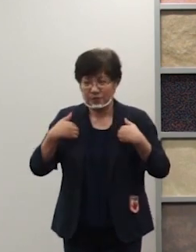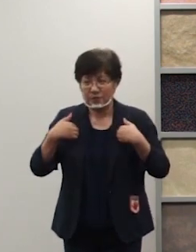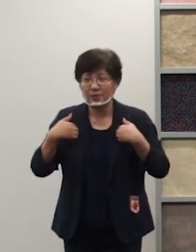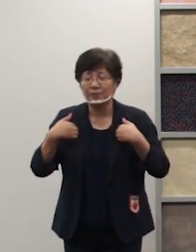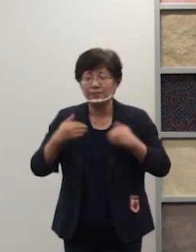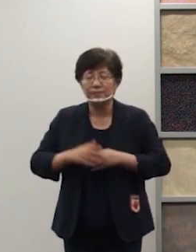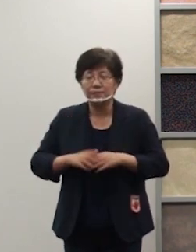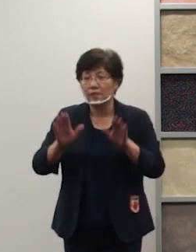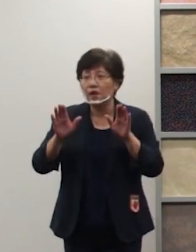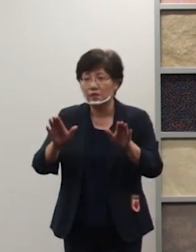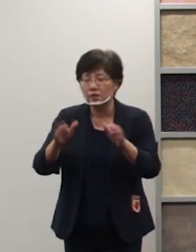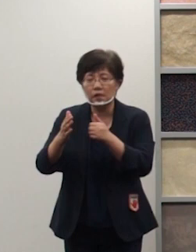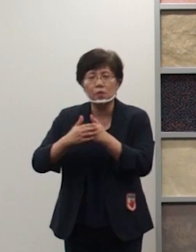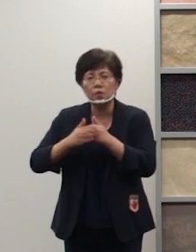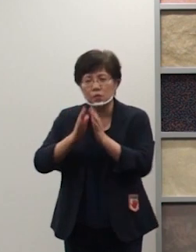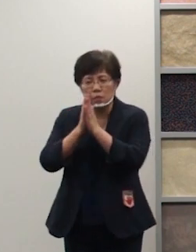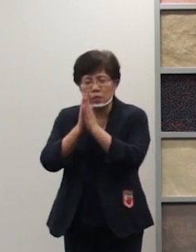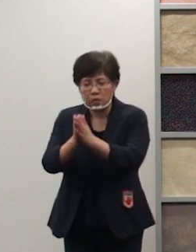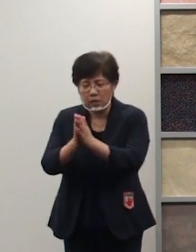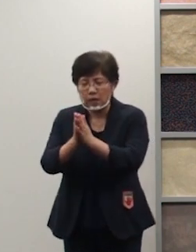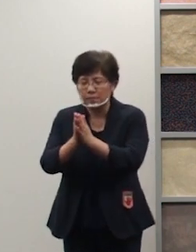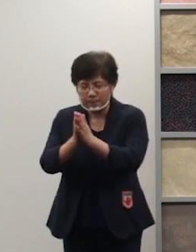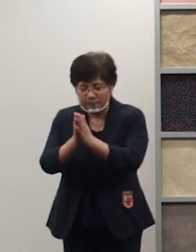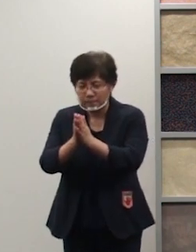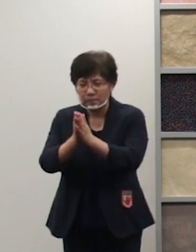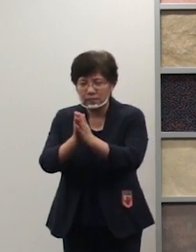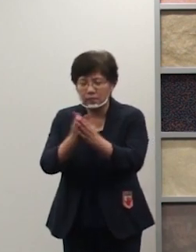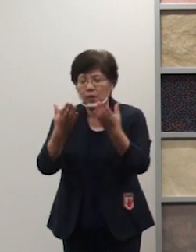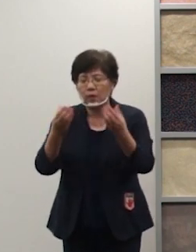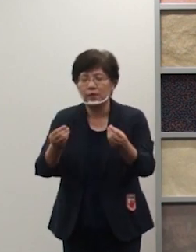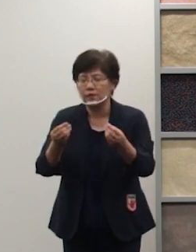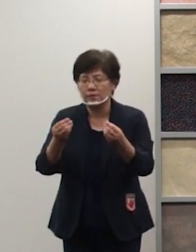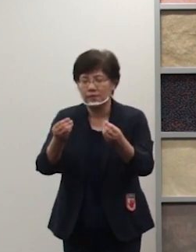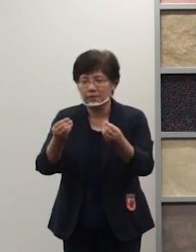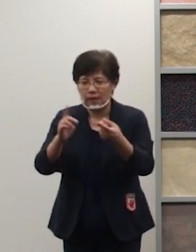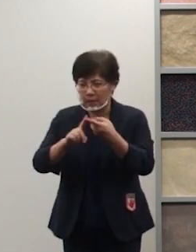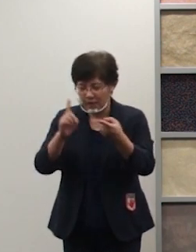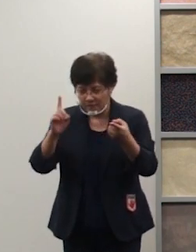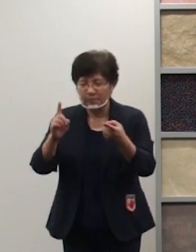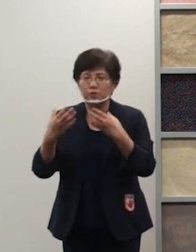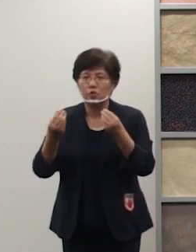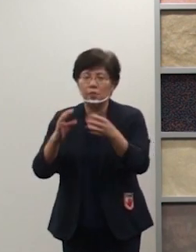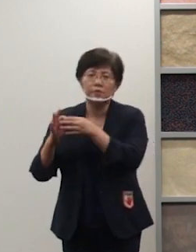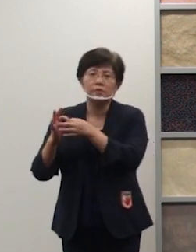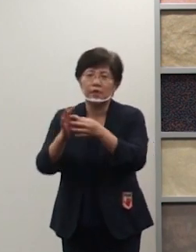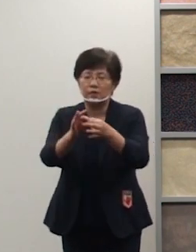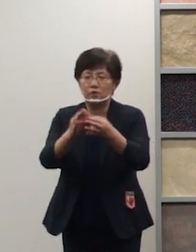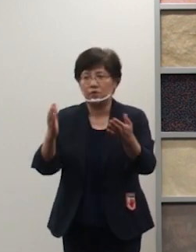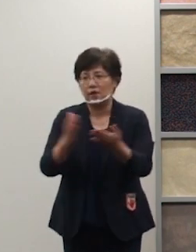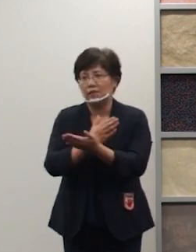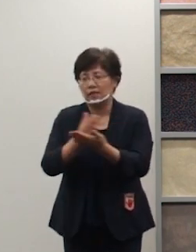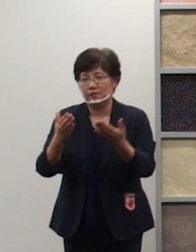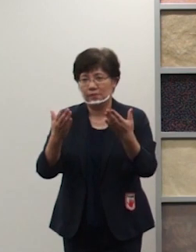もとに現在の協力要請を緩めることは適切ではないと判断した次第でありまして、